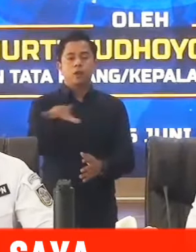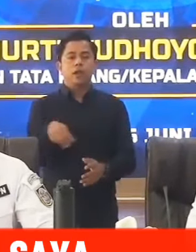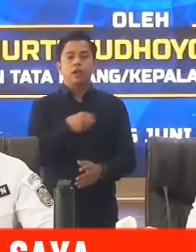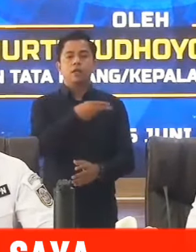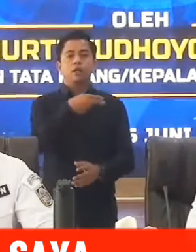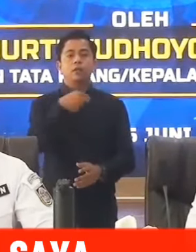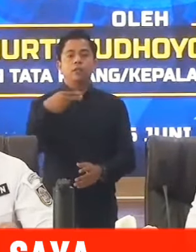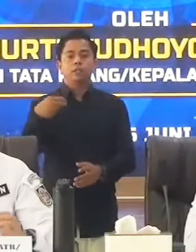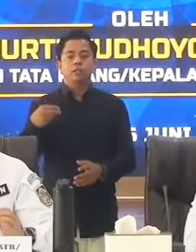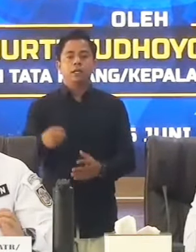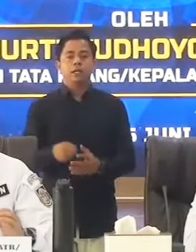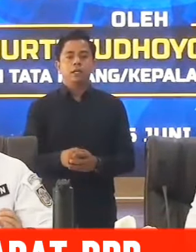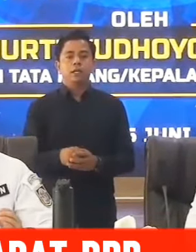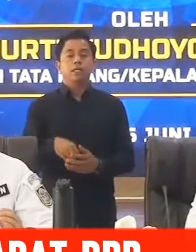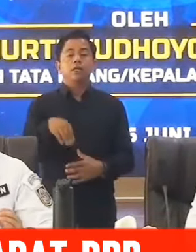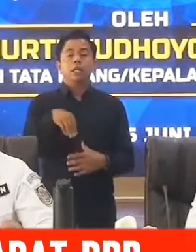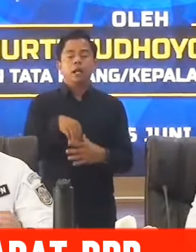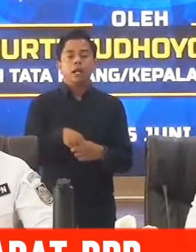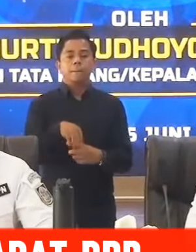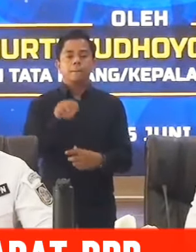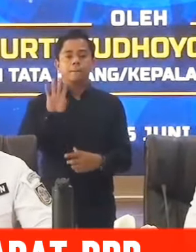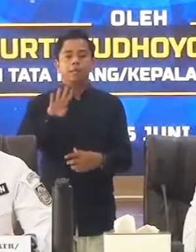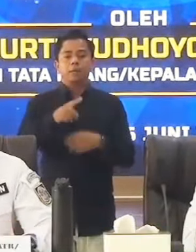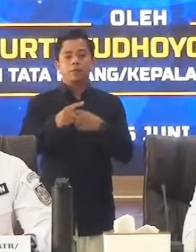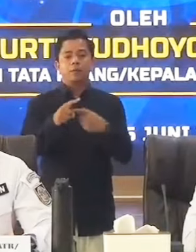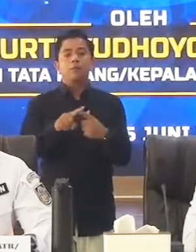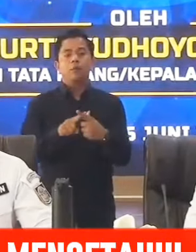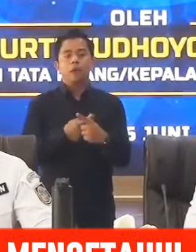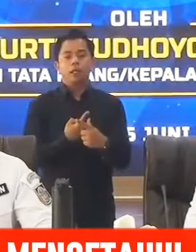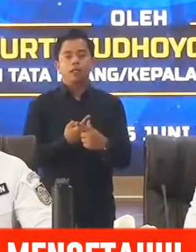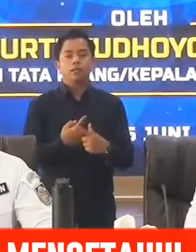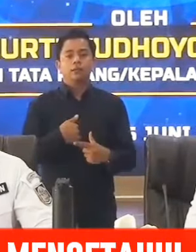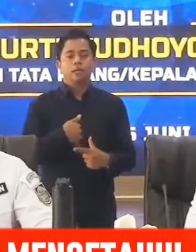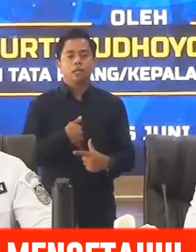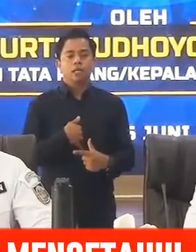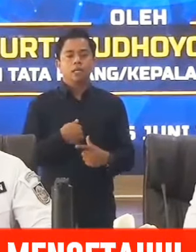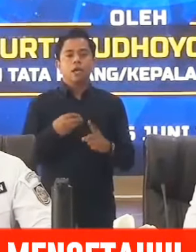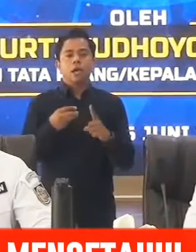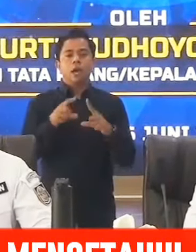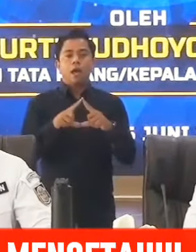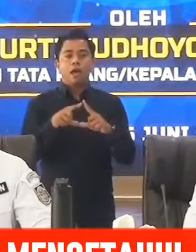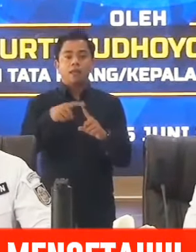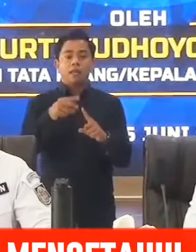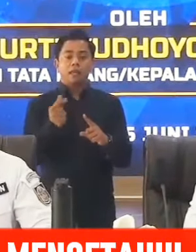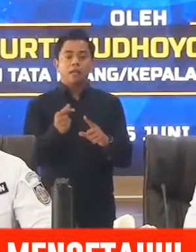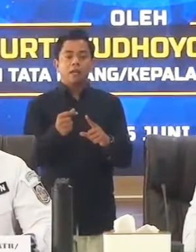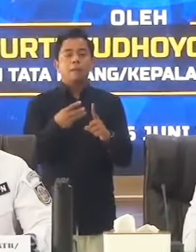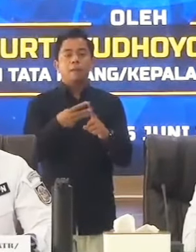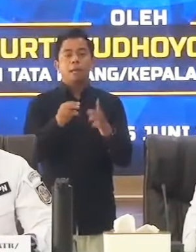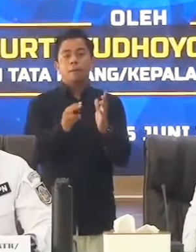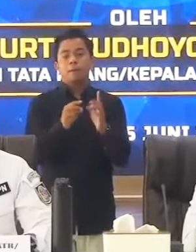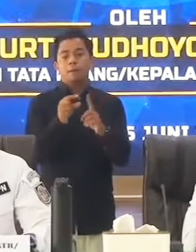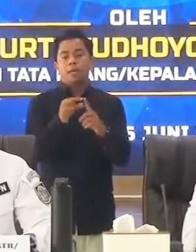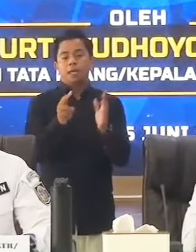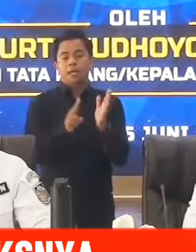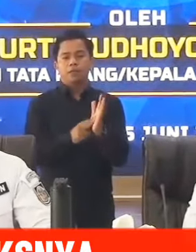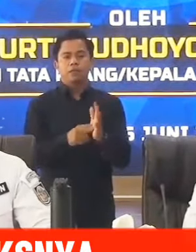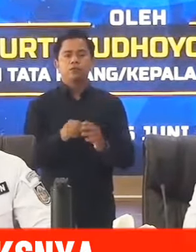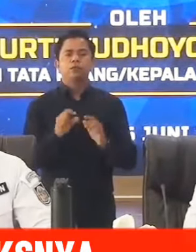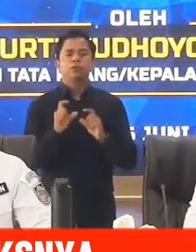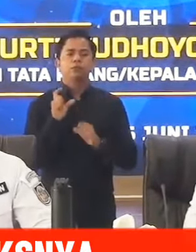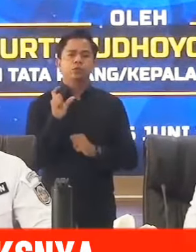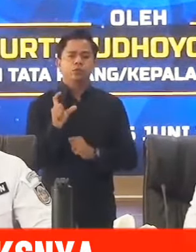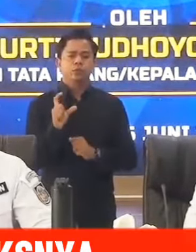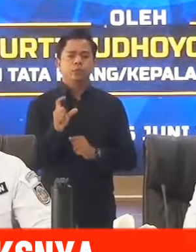bulan saya menjadi Menteri APR/BPN, cukup rasanya untuk mengetahui